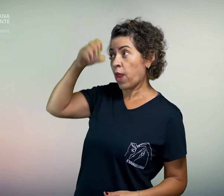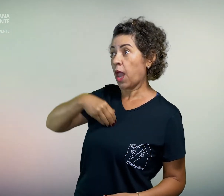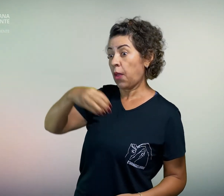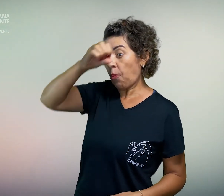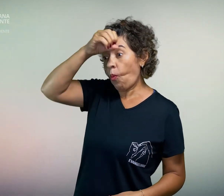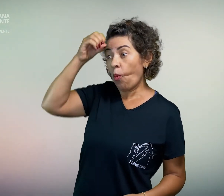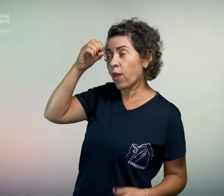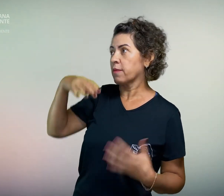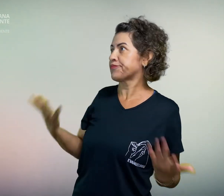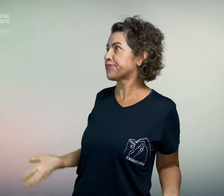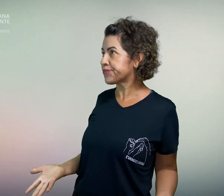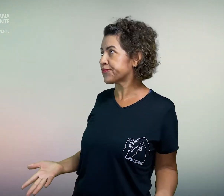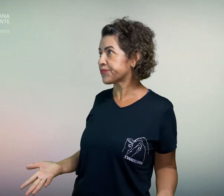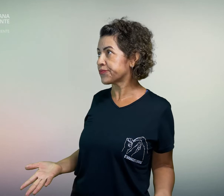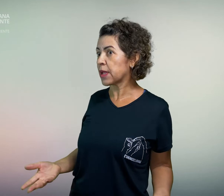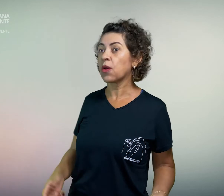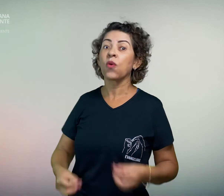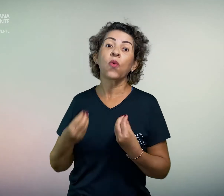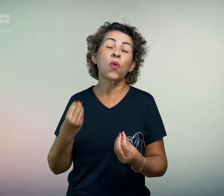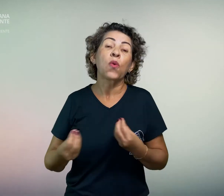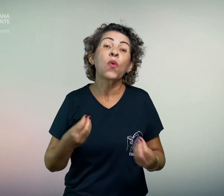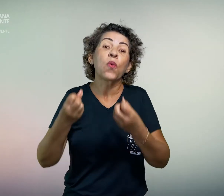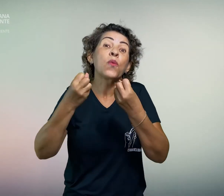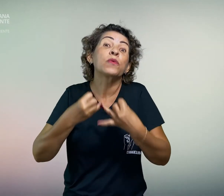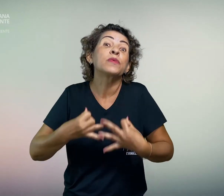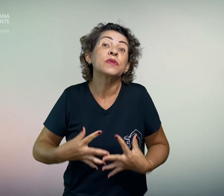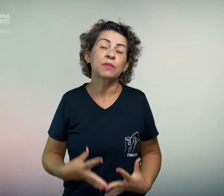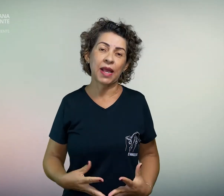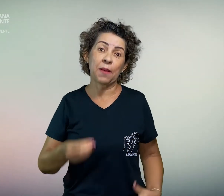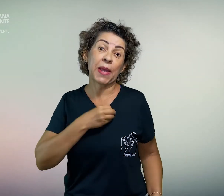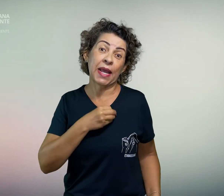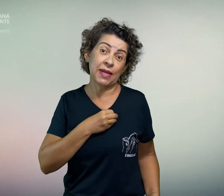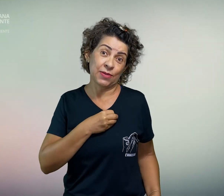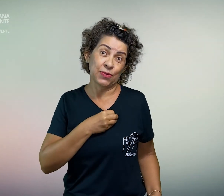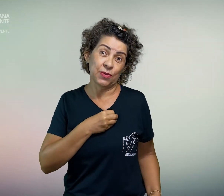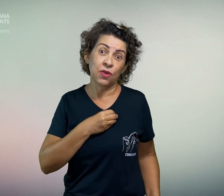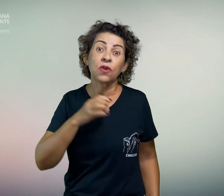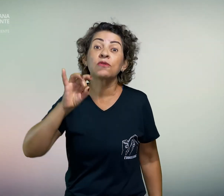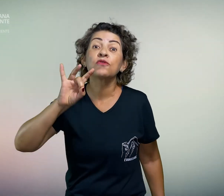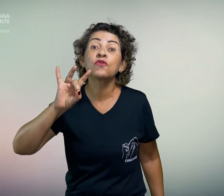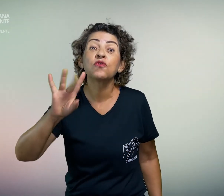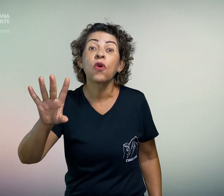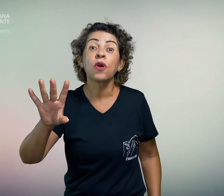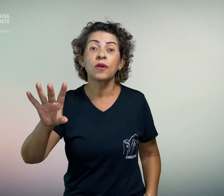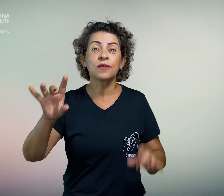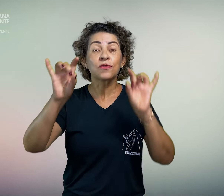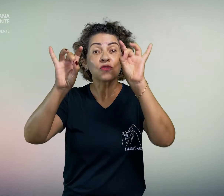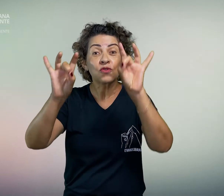Apenas uma pessoa pode nos justificar no tribunal divino, e esta pessoa é